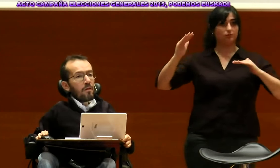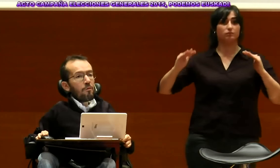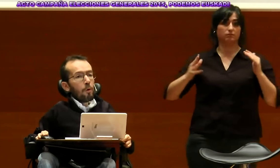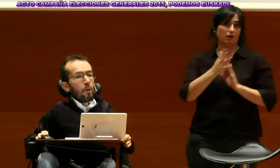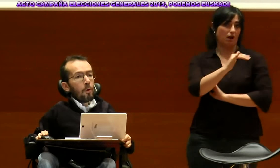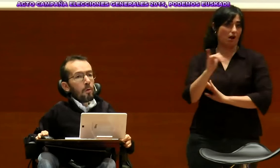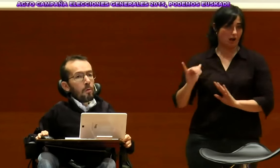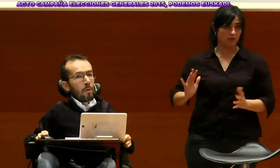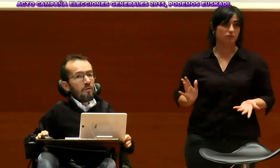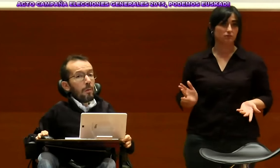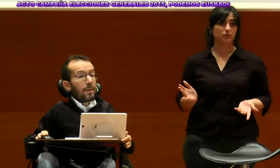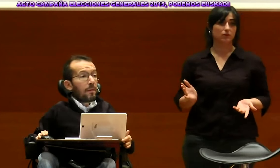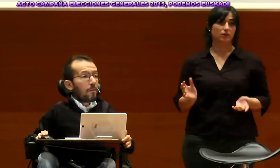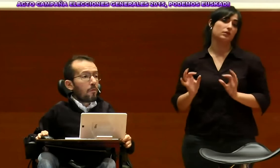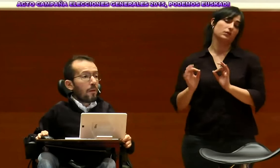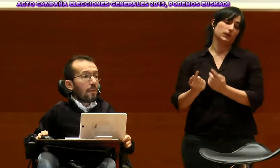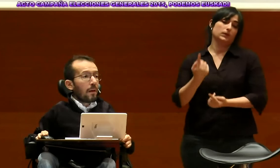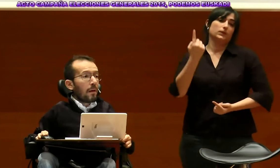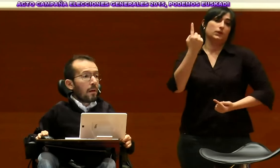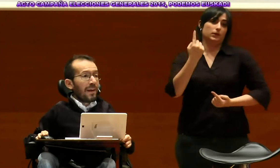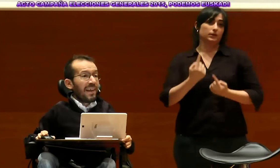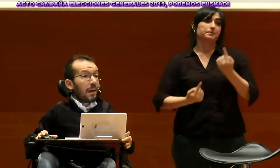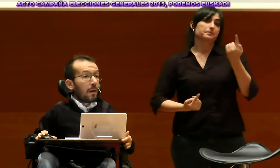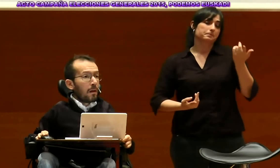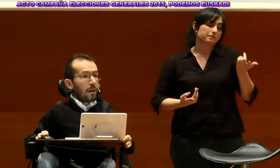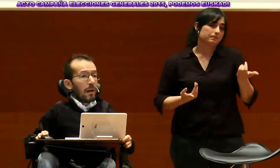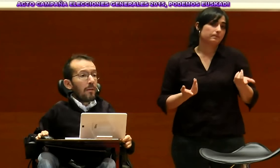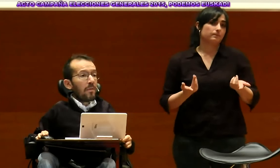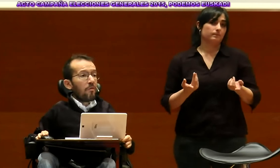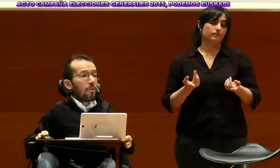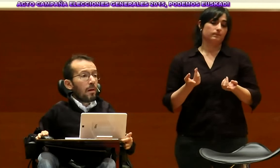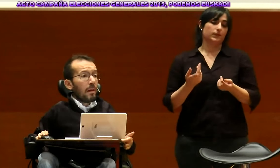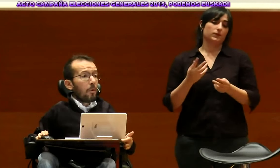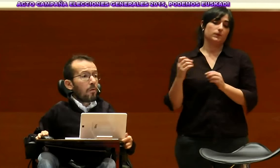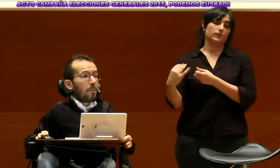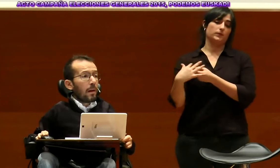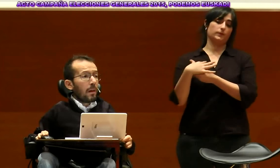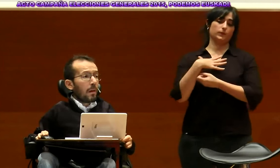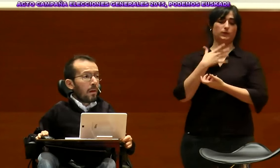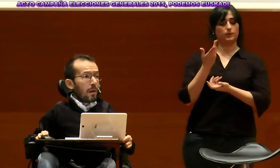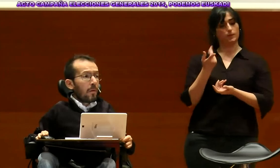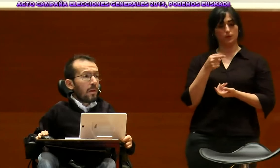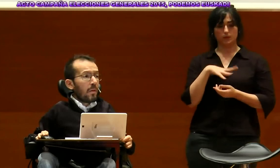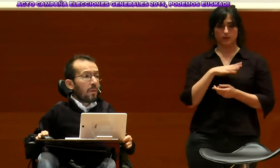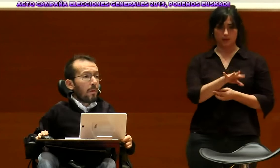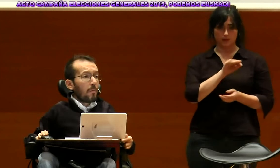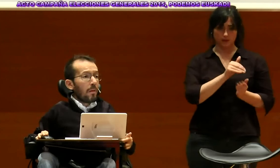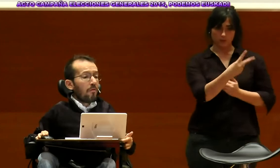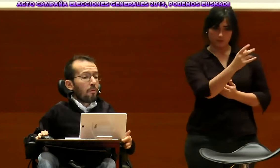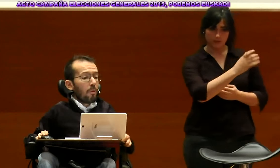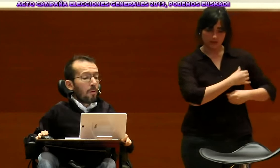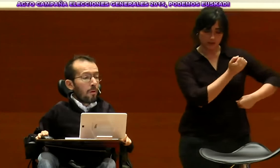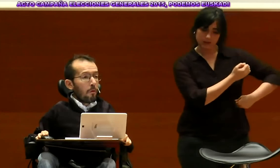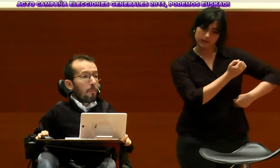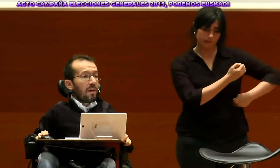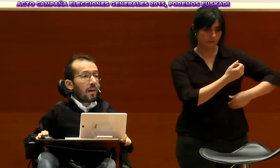y eso a veces nos hace creer que la decisión que tenemos que tomar el 20 de diciembre es una